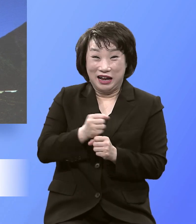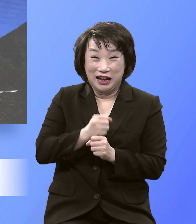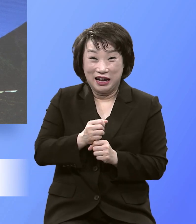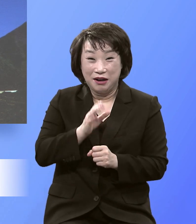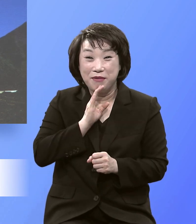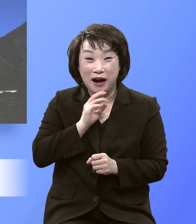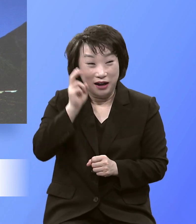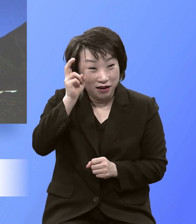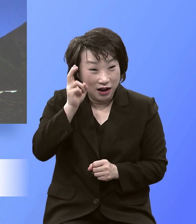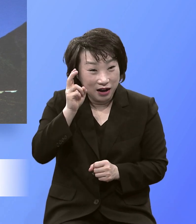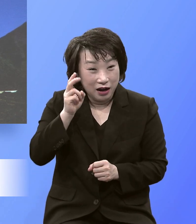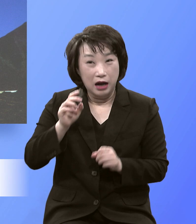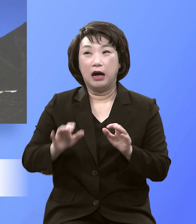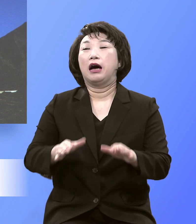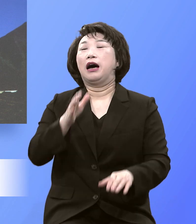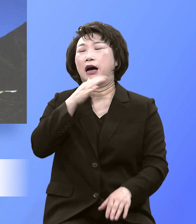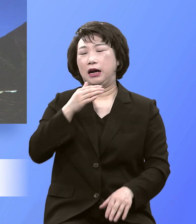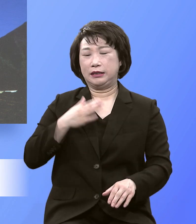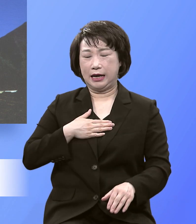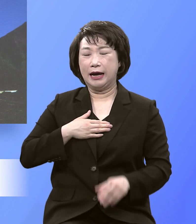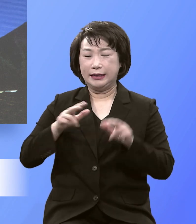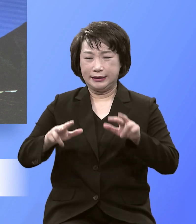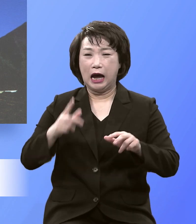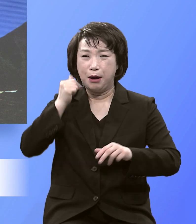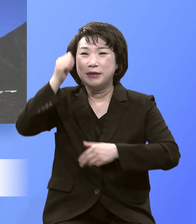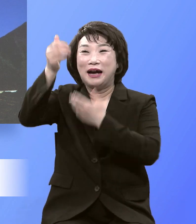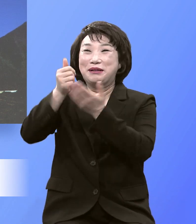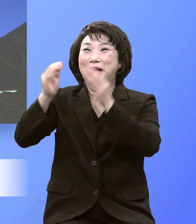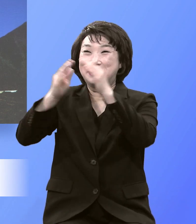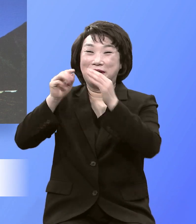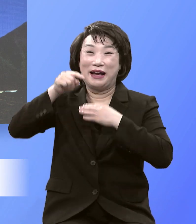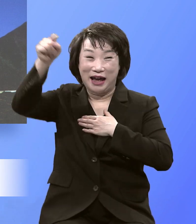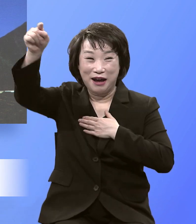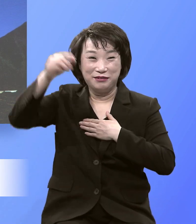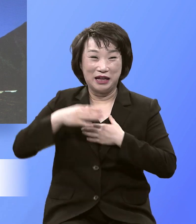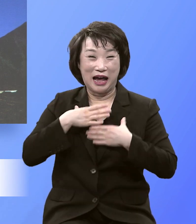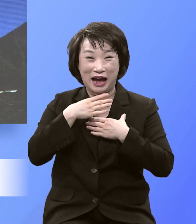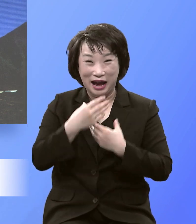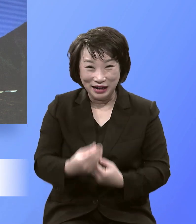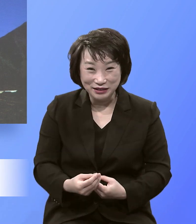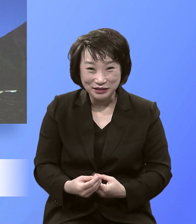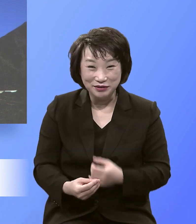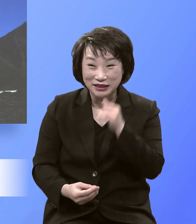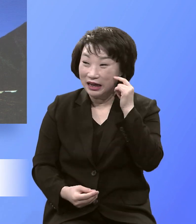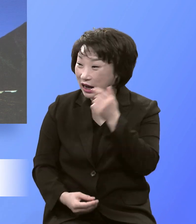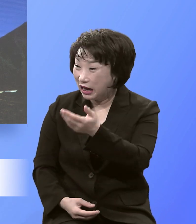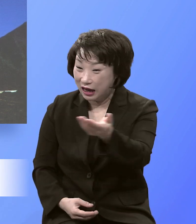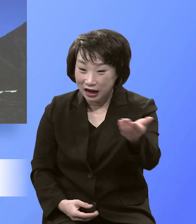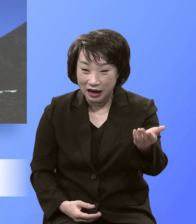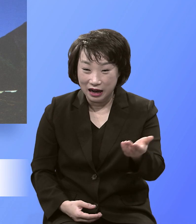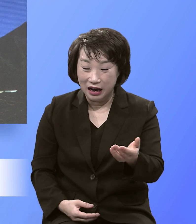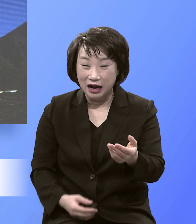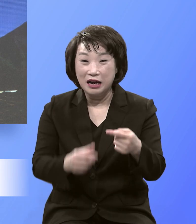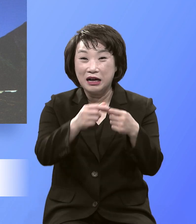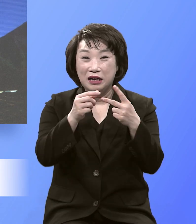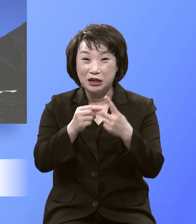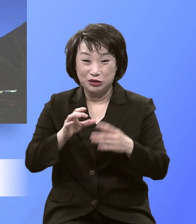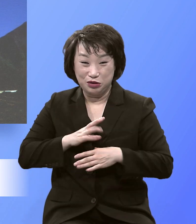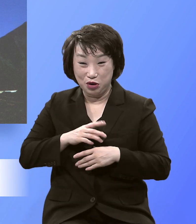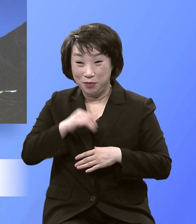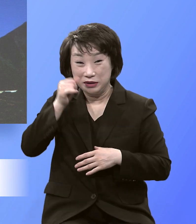무슨 일이 생기면 나는 아버지 집에 가는구나. 안도의 힘을 쉬셨습니까?